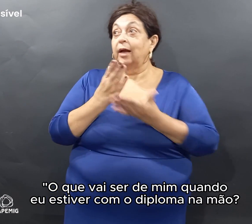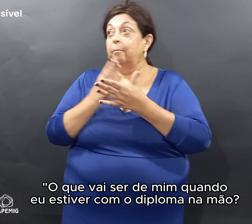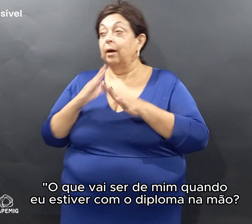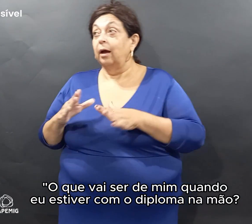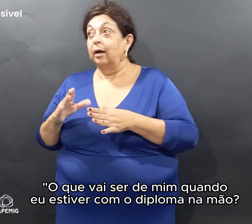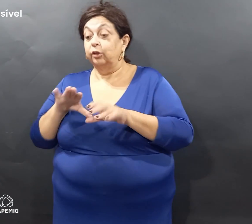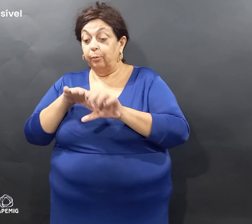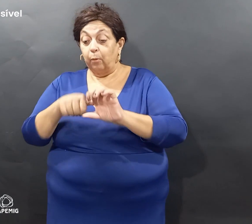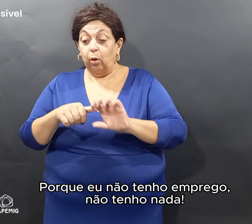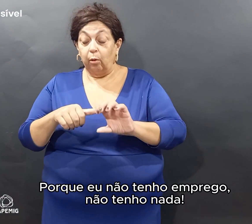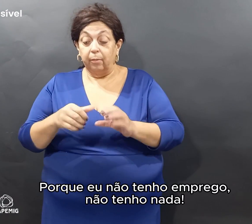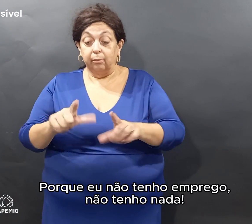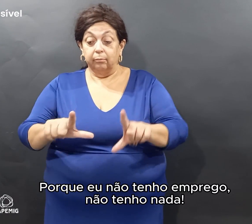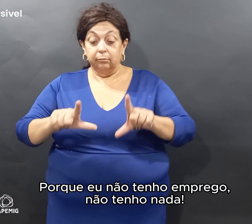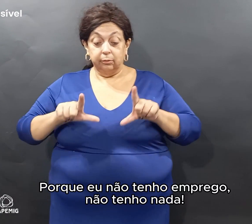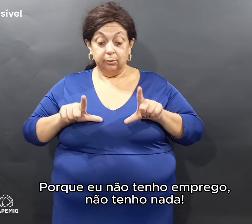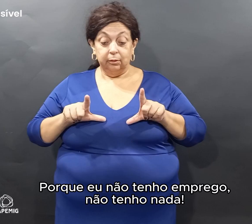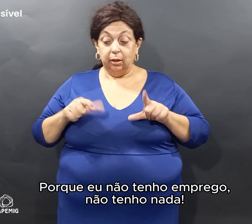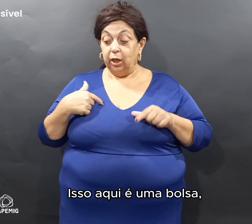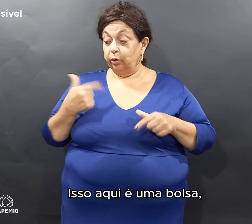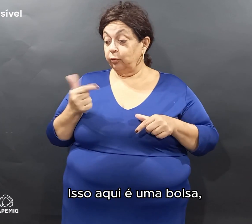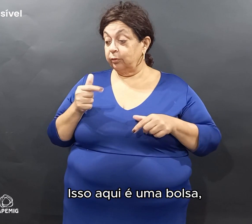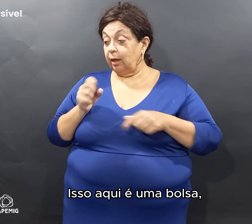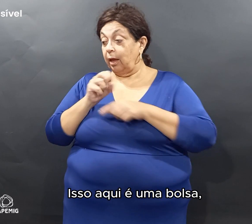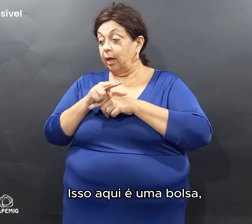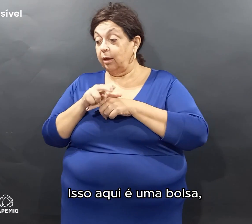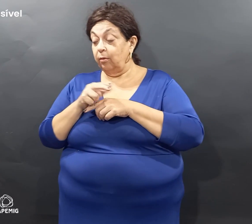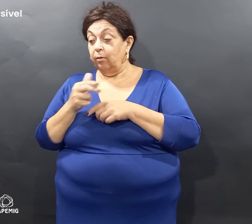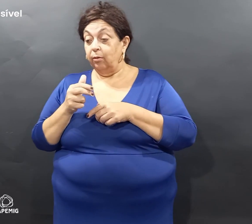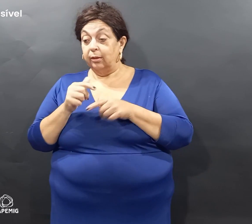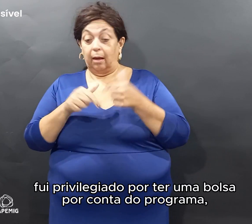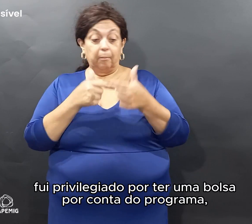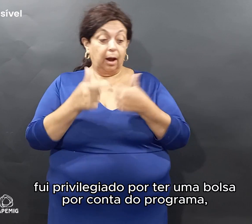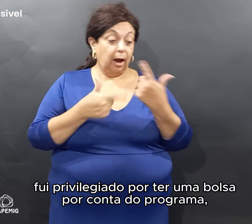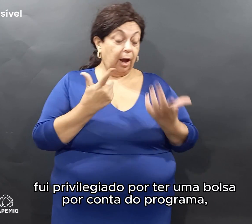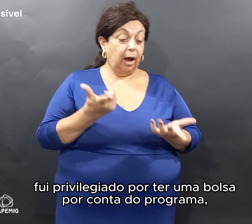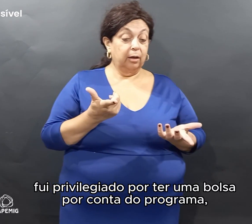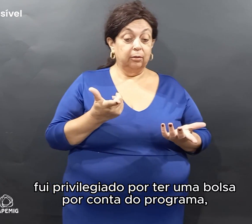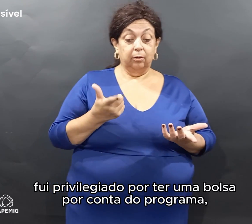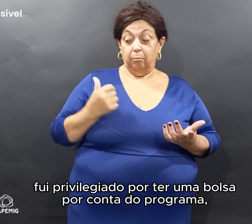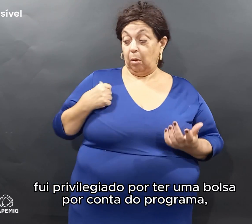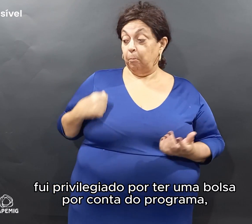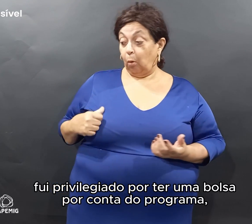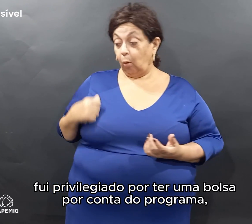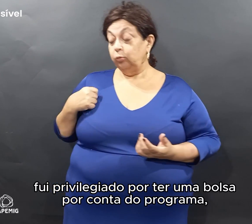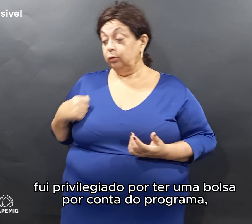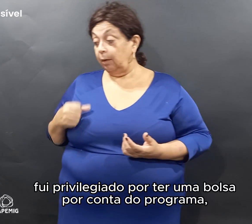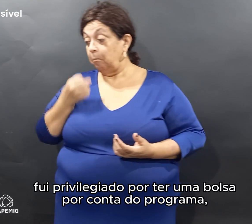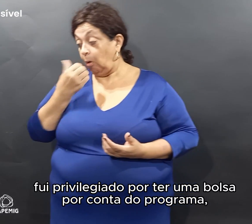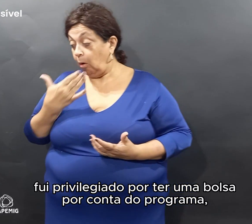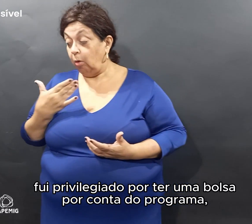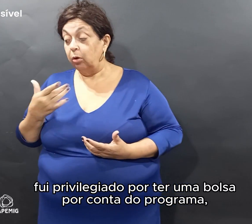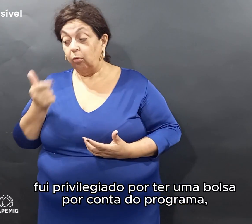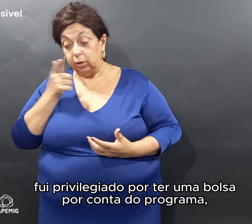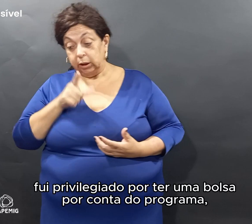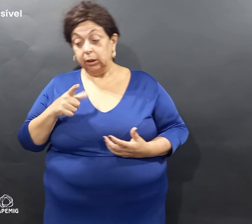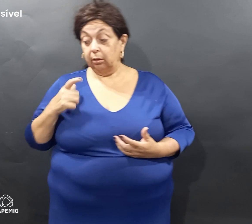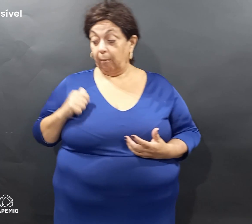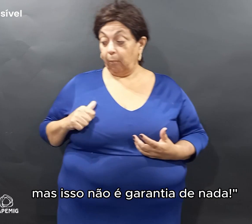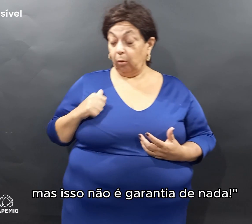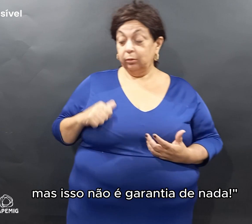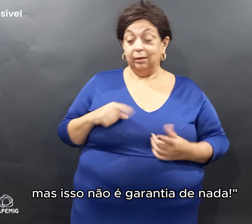com o diploma na mão? Porque eu não tenho emprego, não tenho nada. Isso aqui é uma bolsa. Fui privilegiado por ter uma bolsa, por conta do